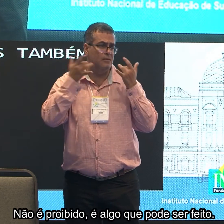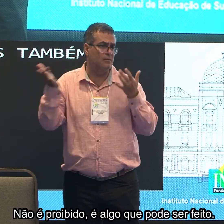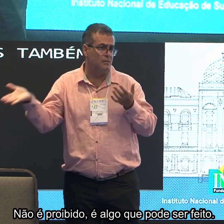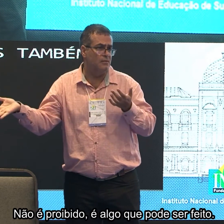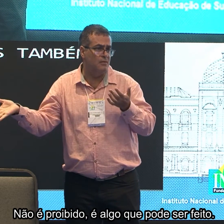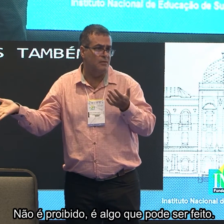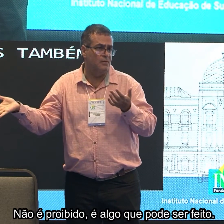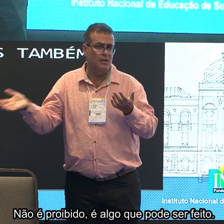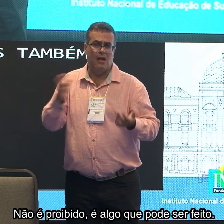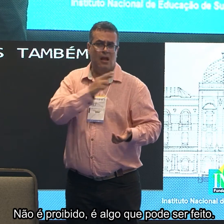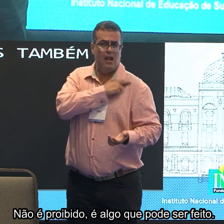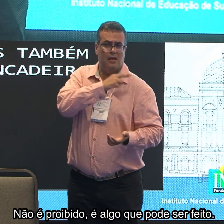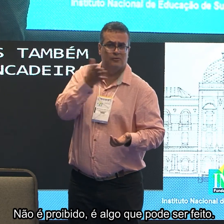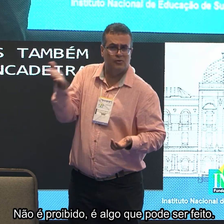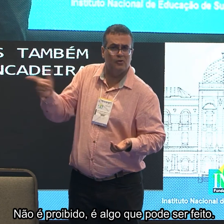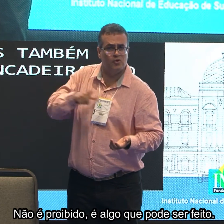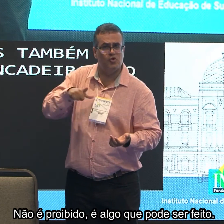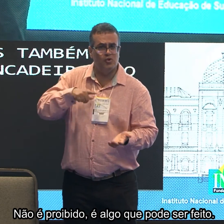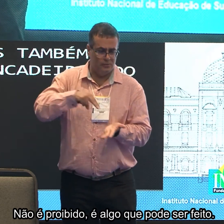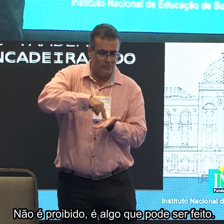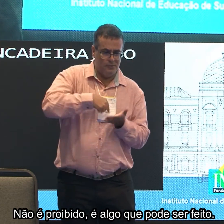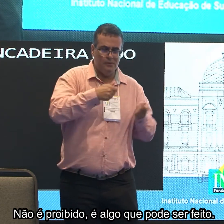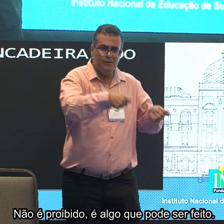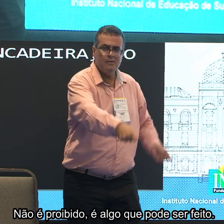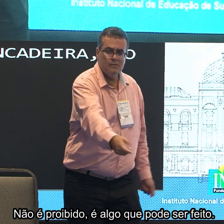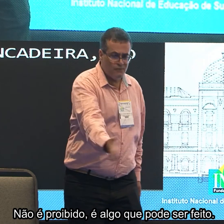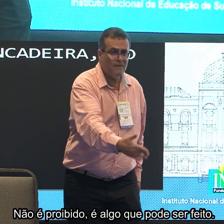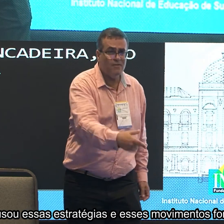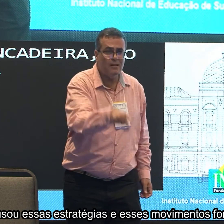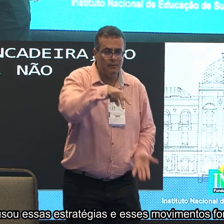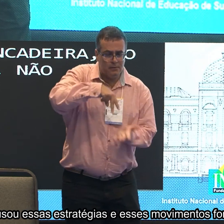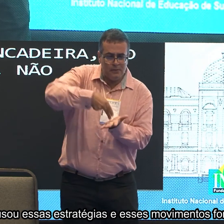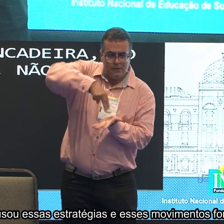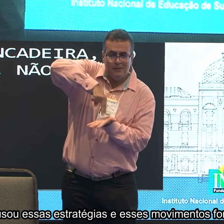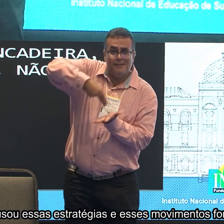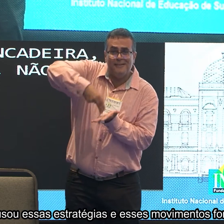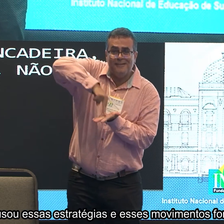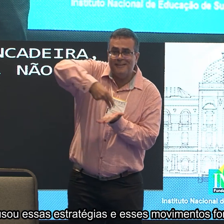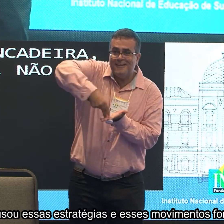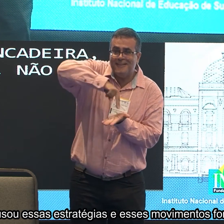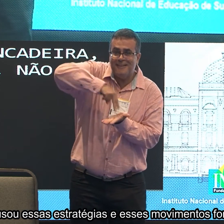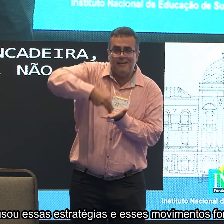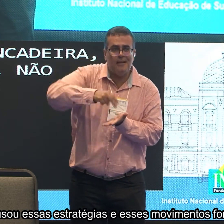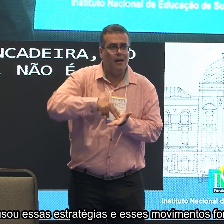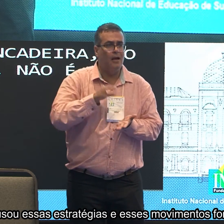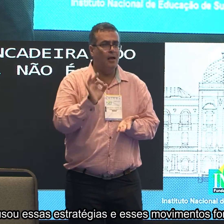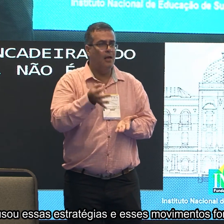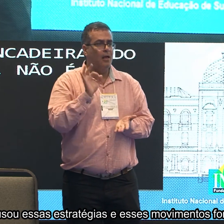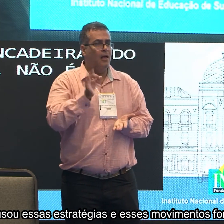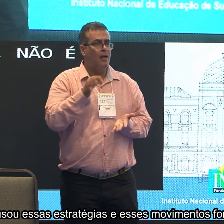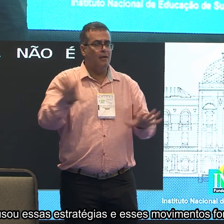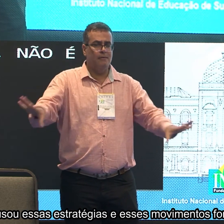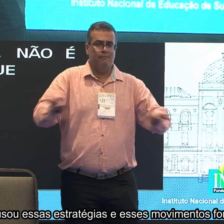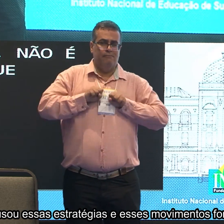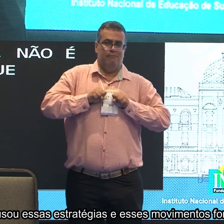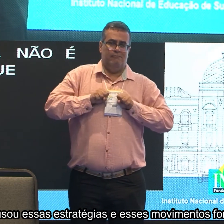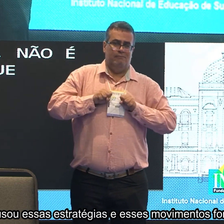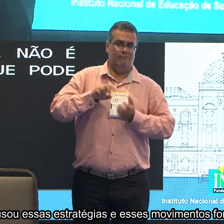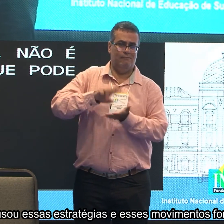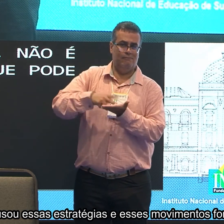Não é proibido, é algo que pode ser feito. Então, a gente demonstrou, usamos essa estratégia e esses movimentos foram